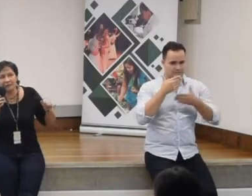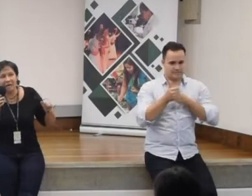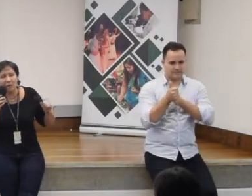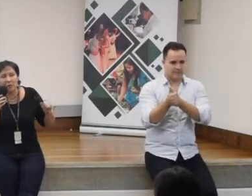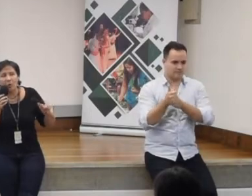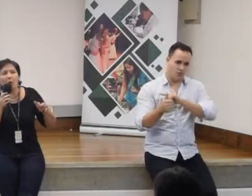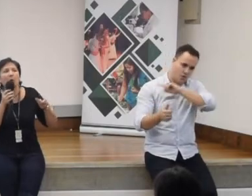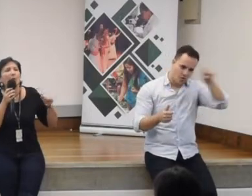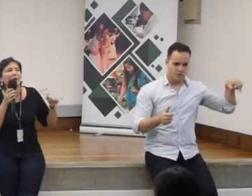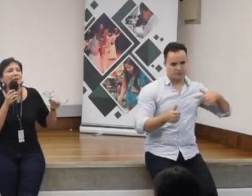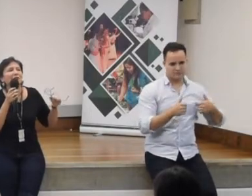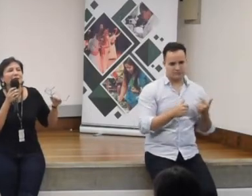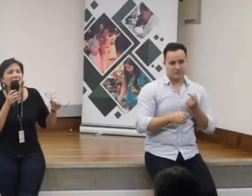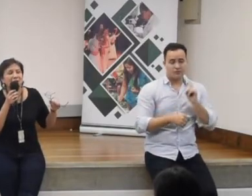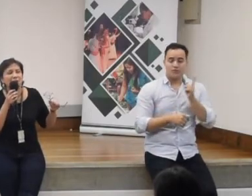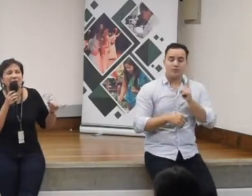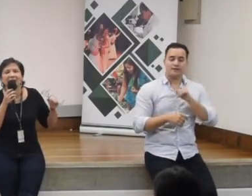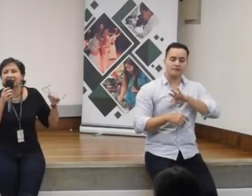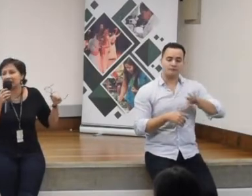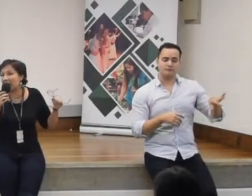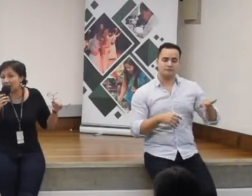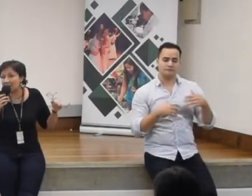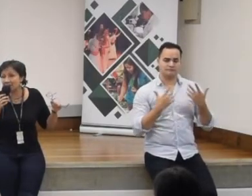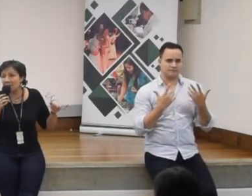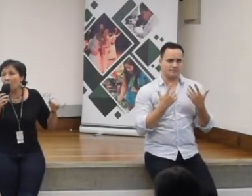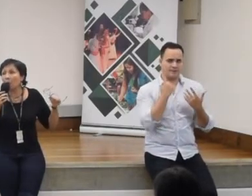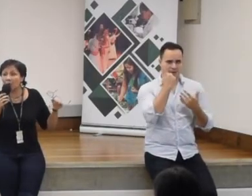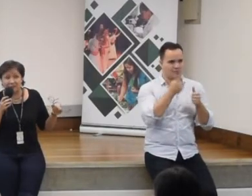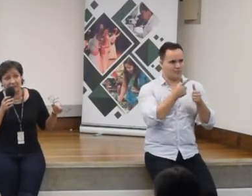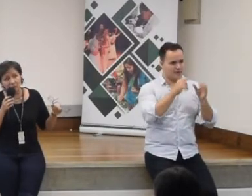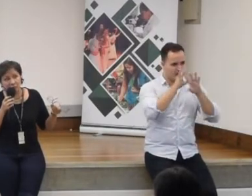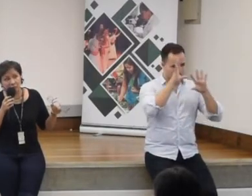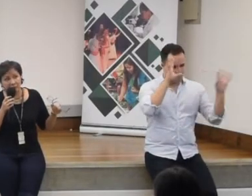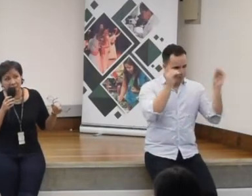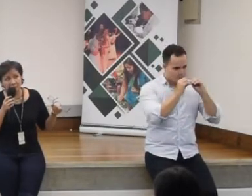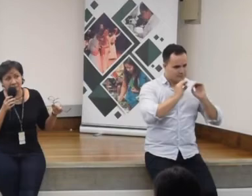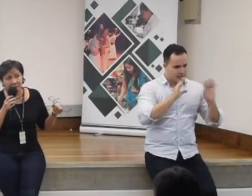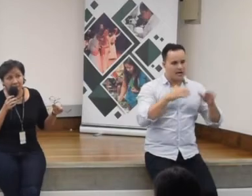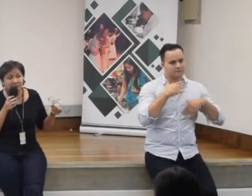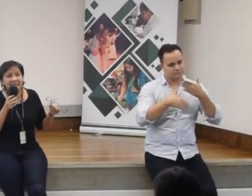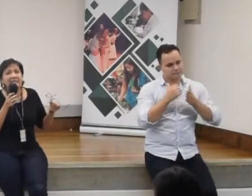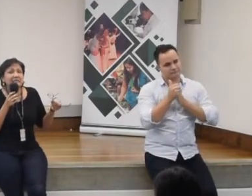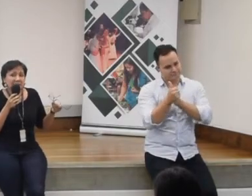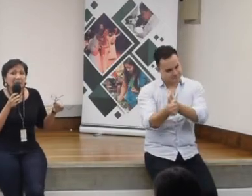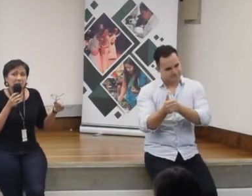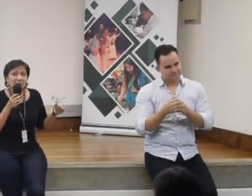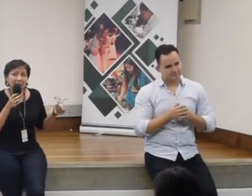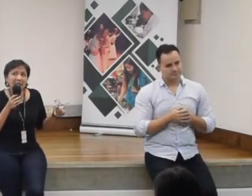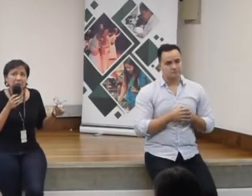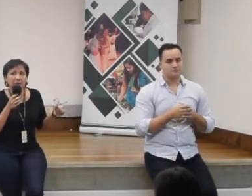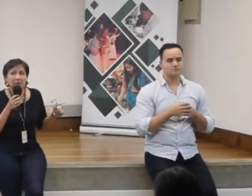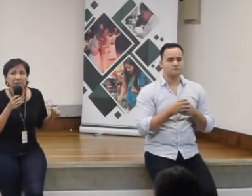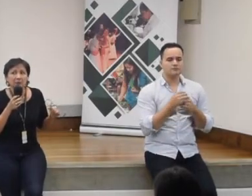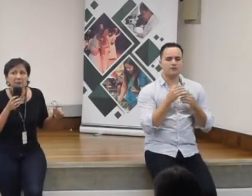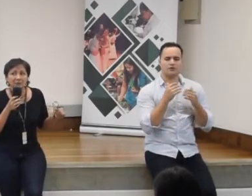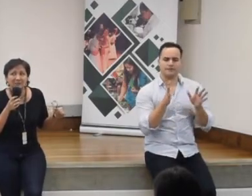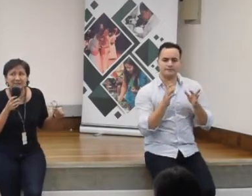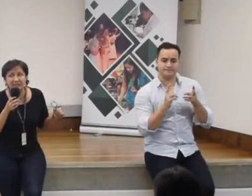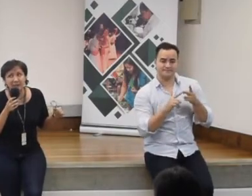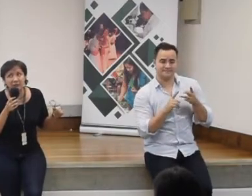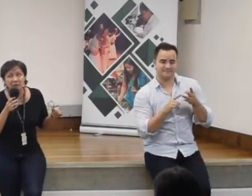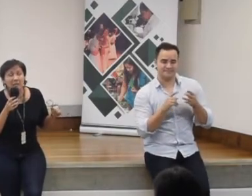concertado como una definición de áreas o de institución, ¿sí? Y estábamos manejando, recuerden